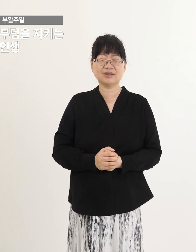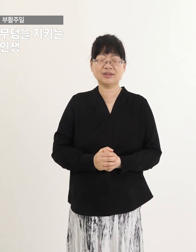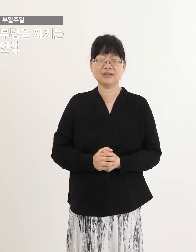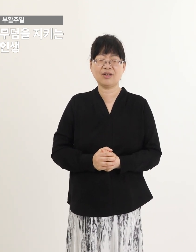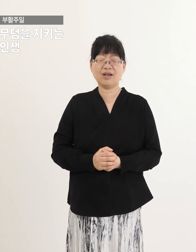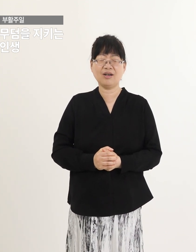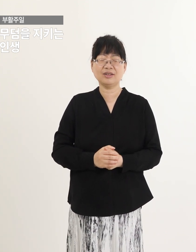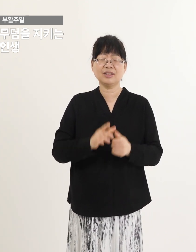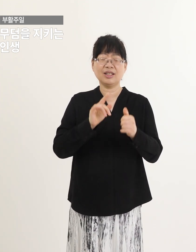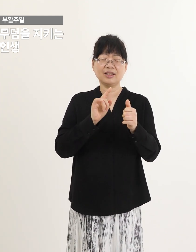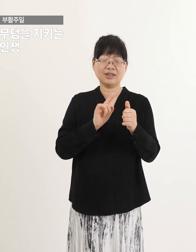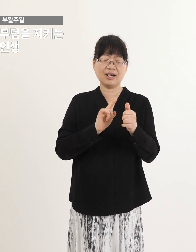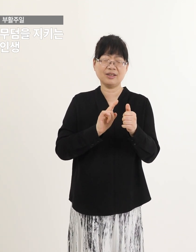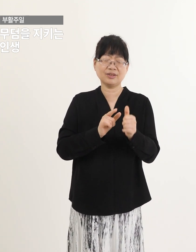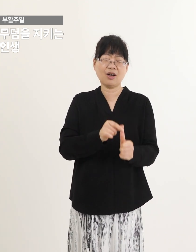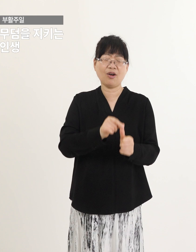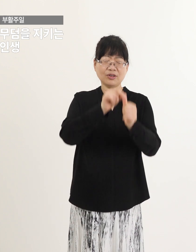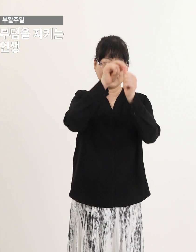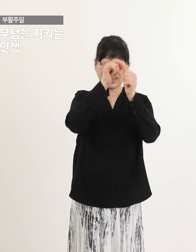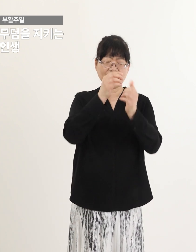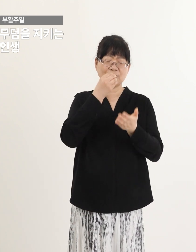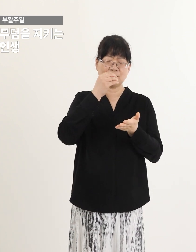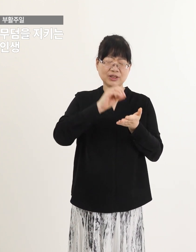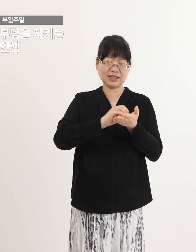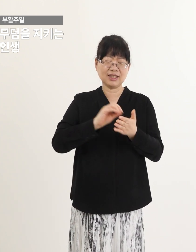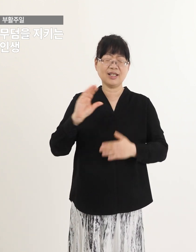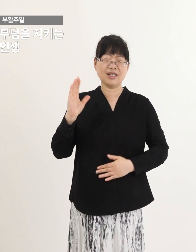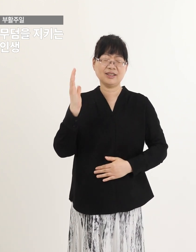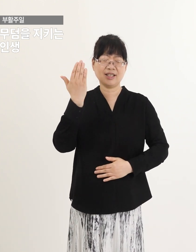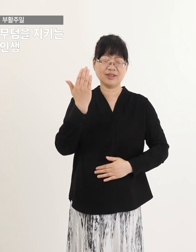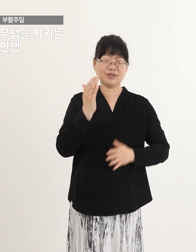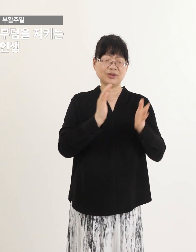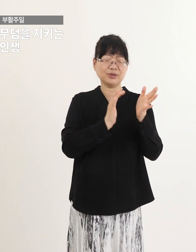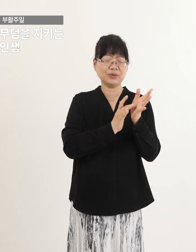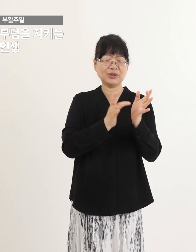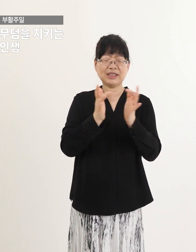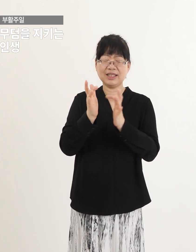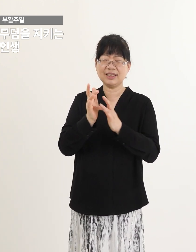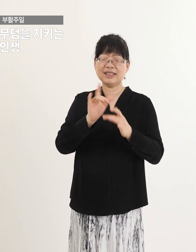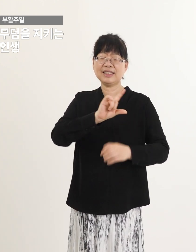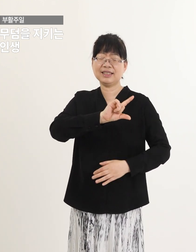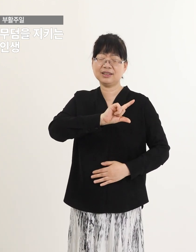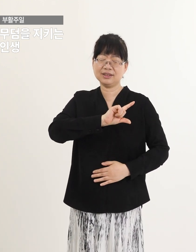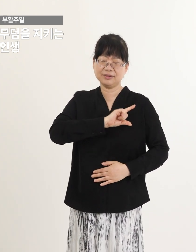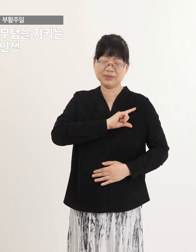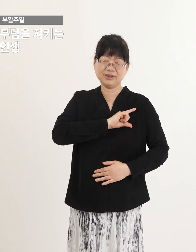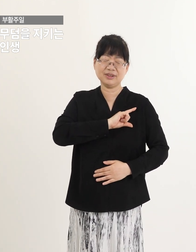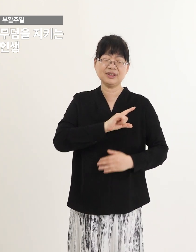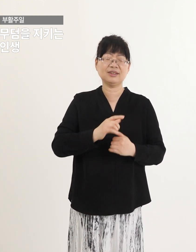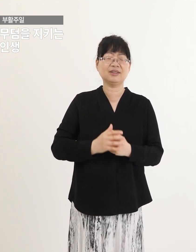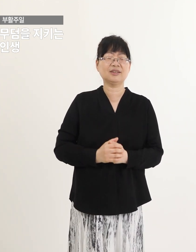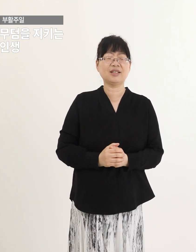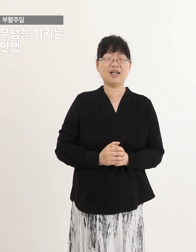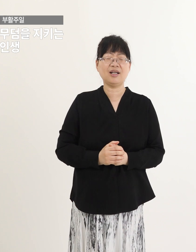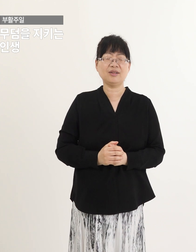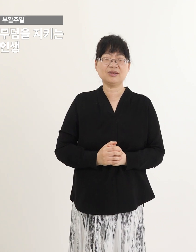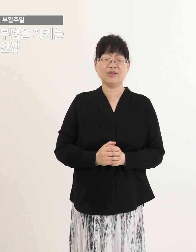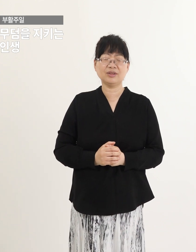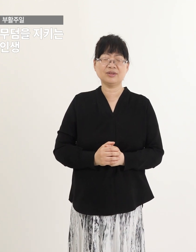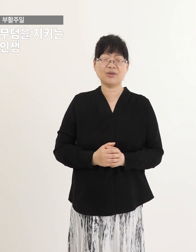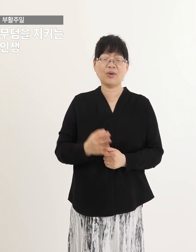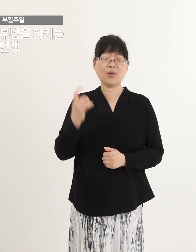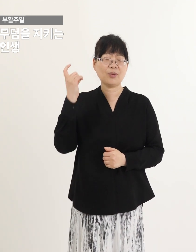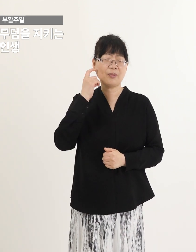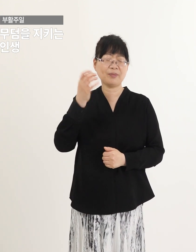그 은혜 반석 되신 예수의 이름을